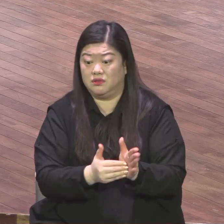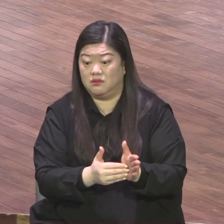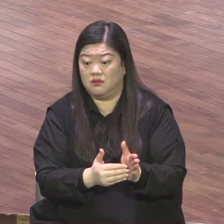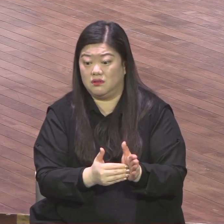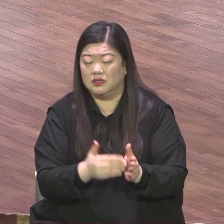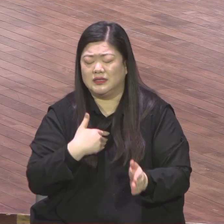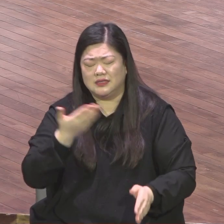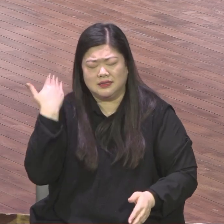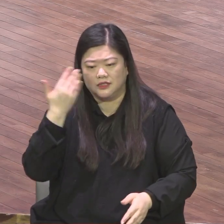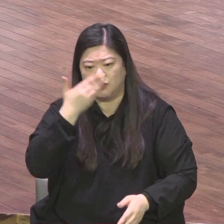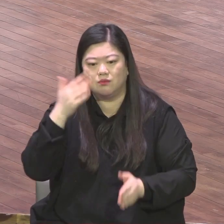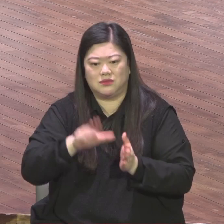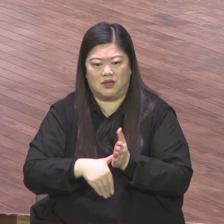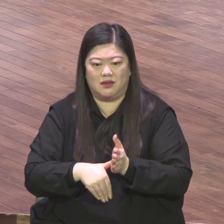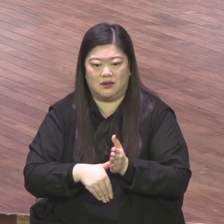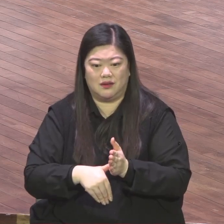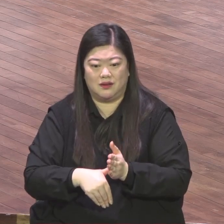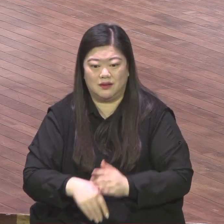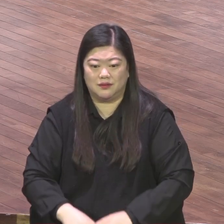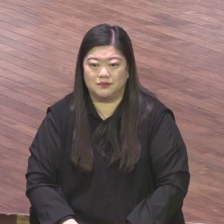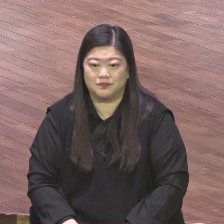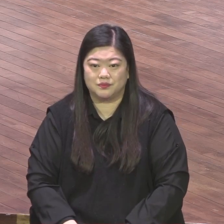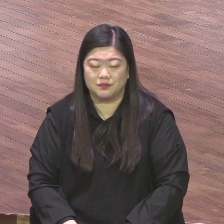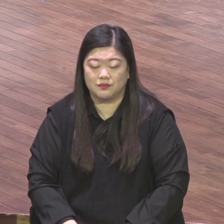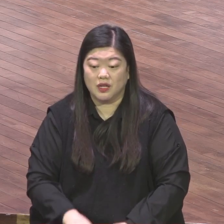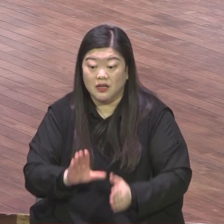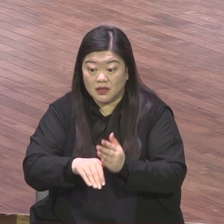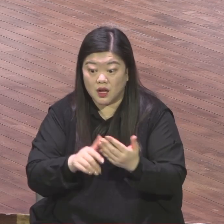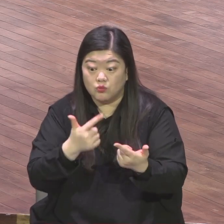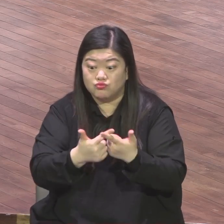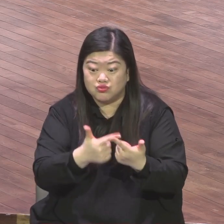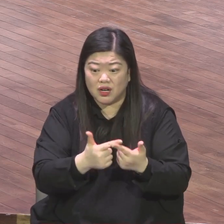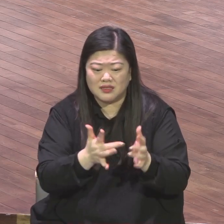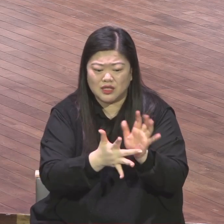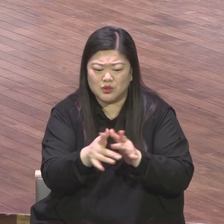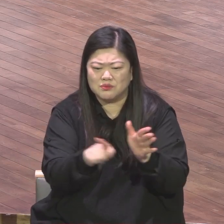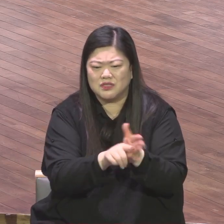부산복음화자. 그러니까 부산이 덜썩덜썩